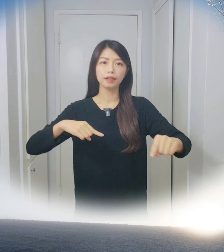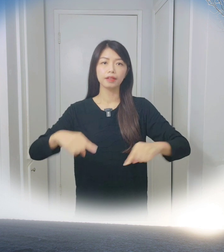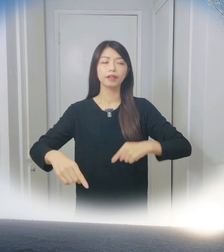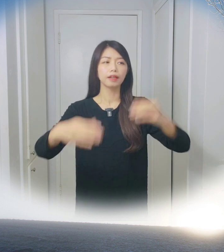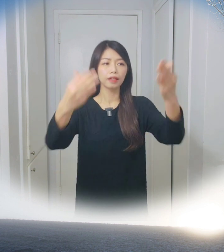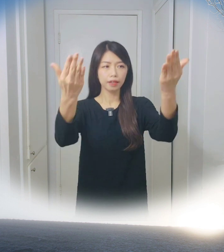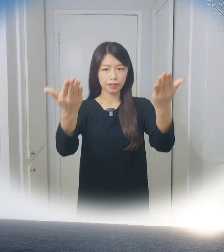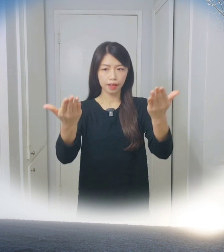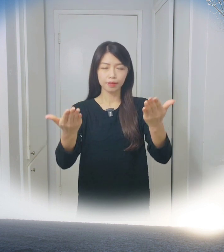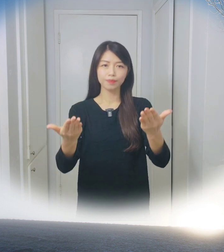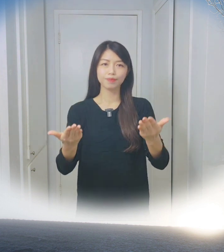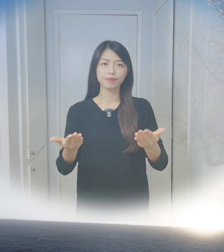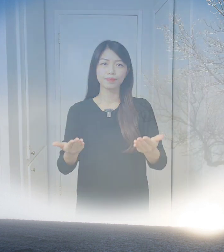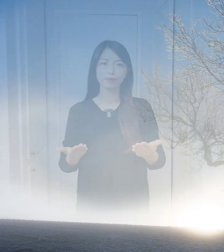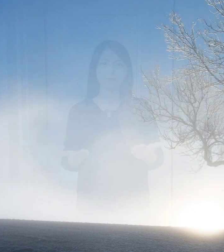다스리시네.